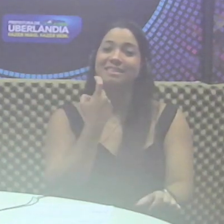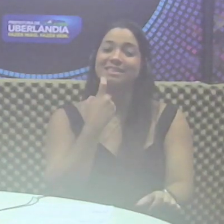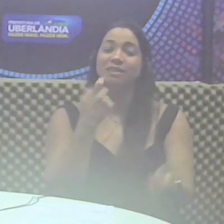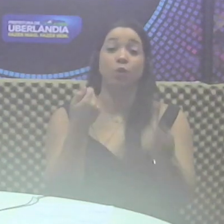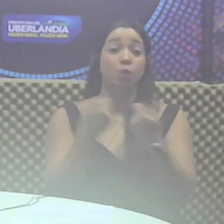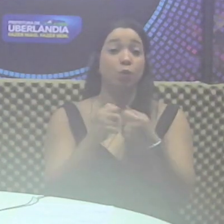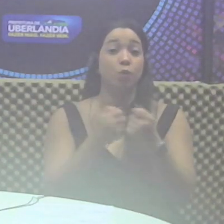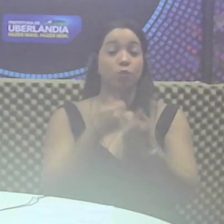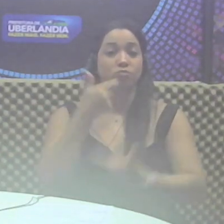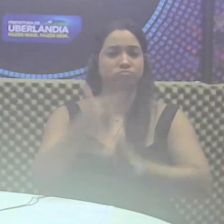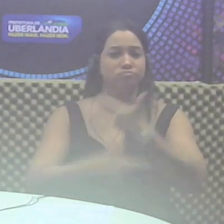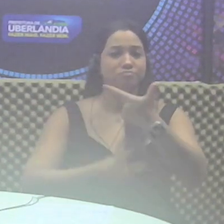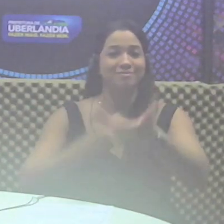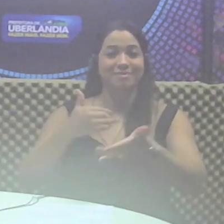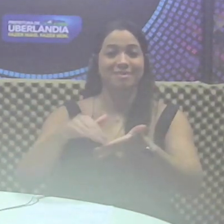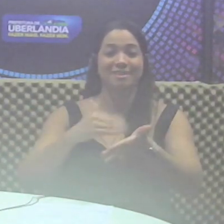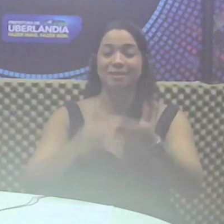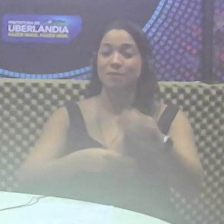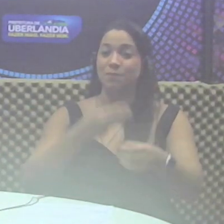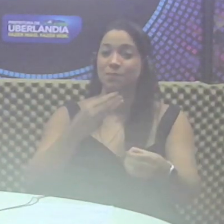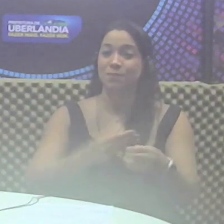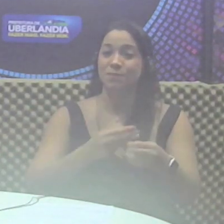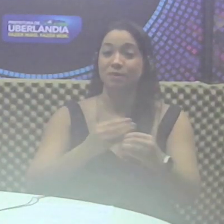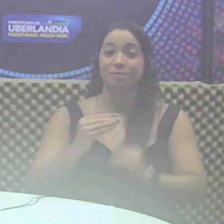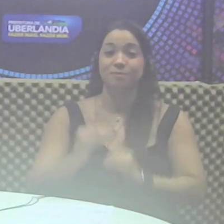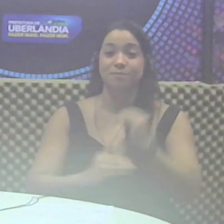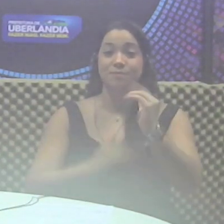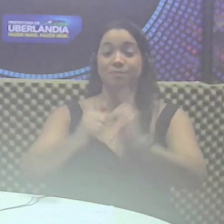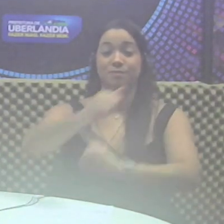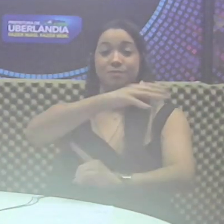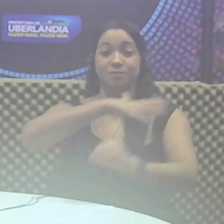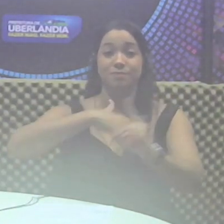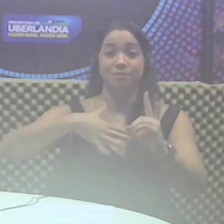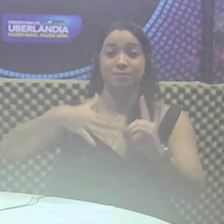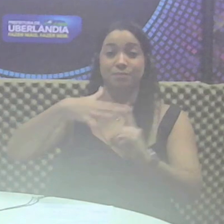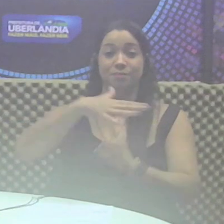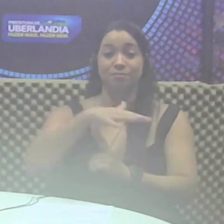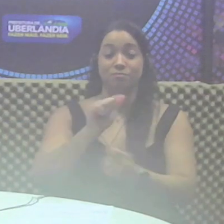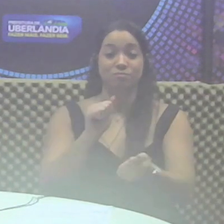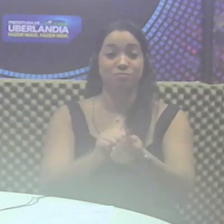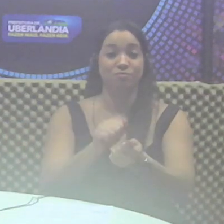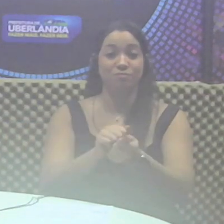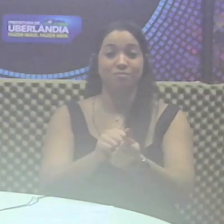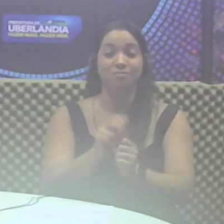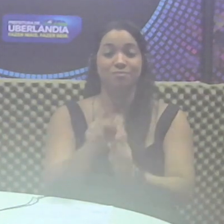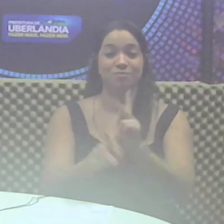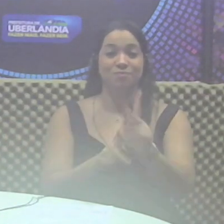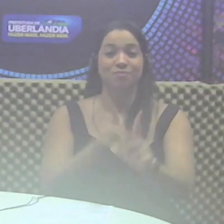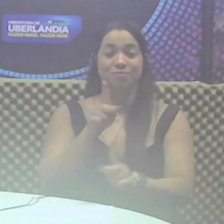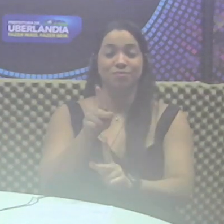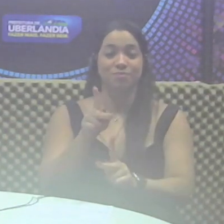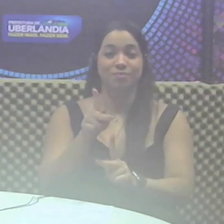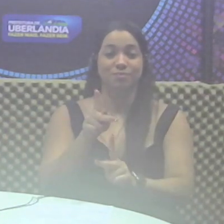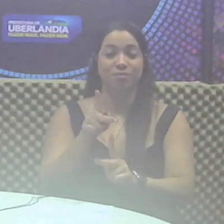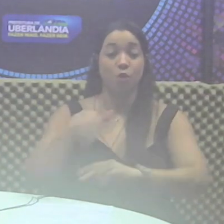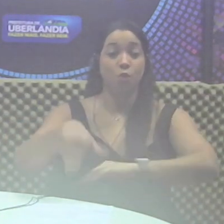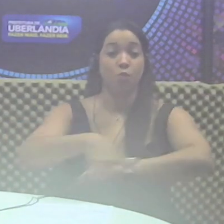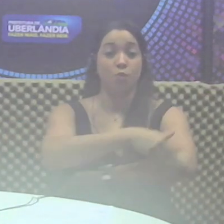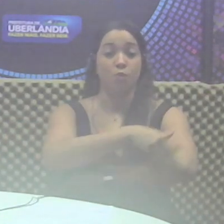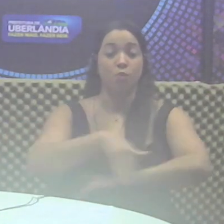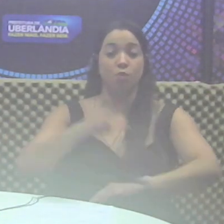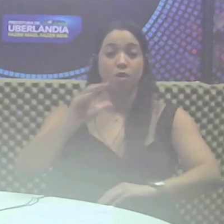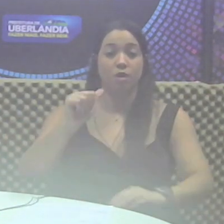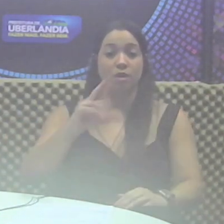leva serviços da Secretaria Municipal de Desenvolvimento Social para mais perto da população pode ser encontrado na Avenida